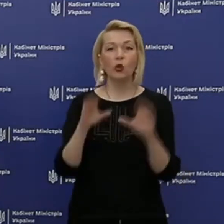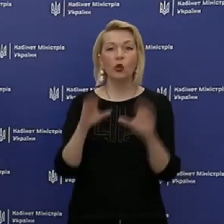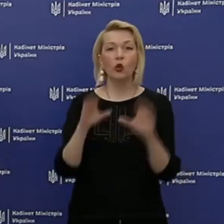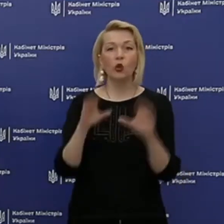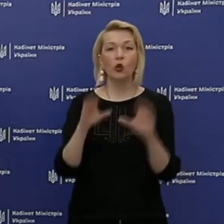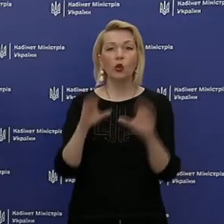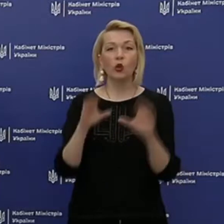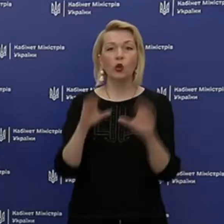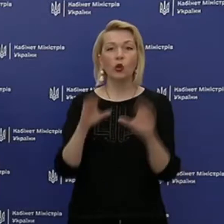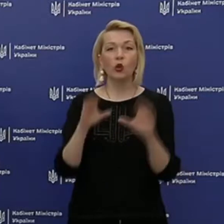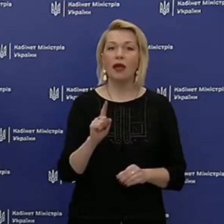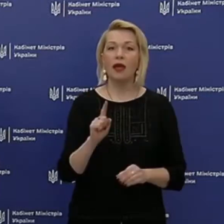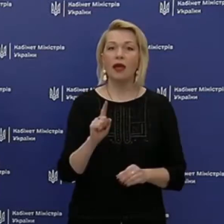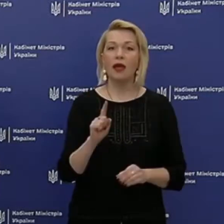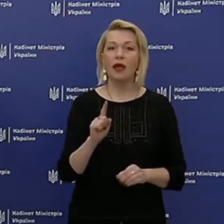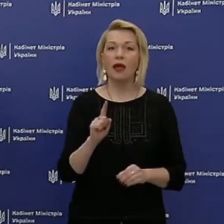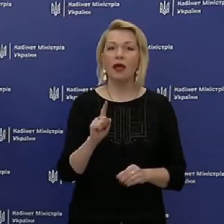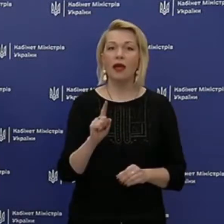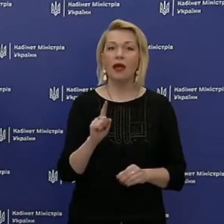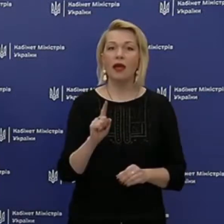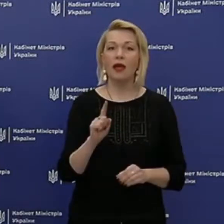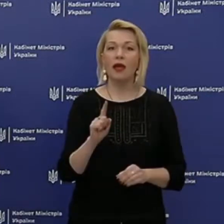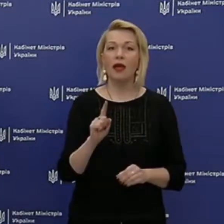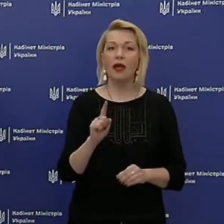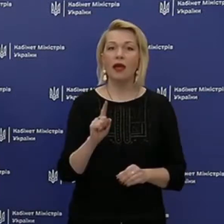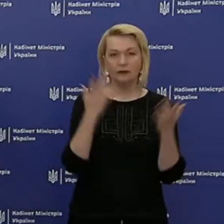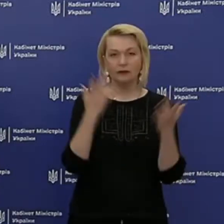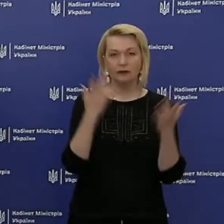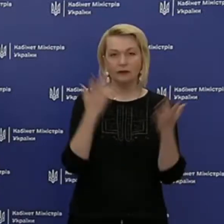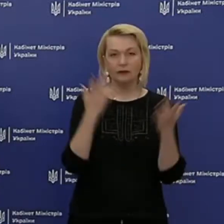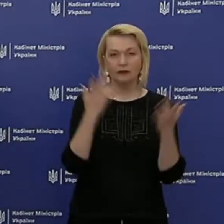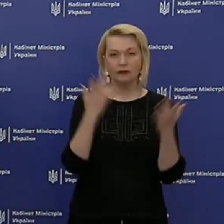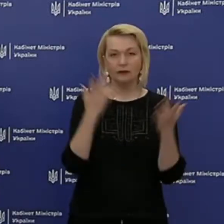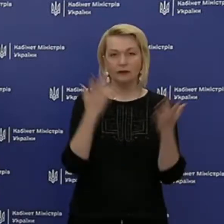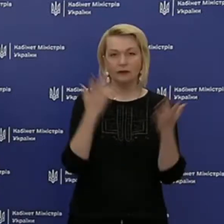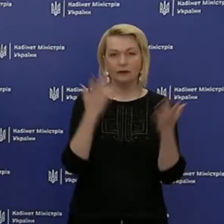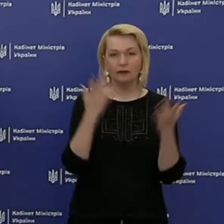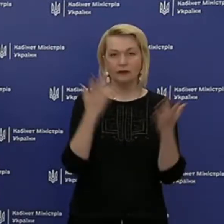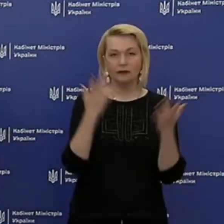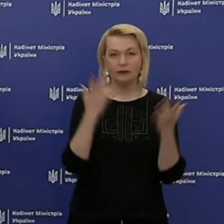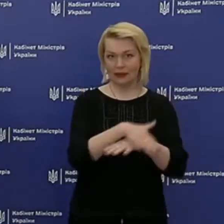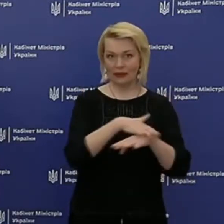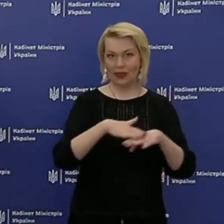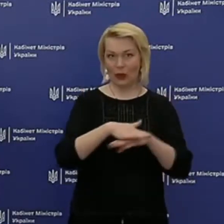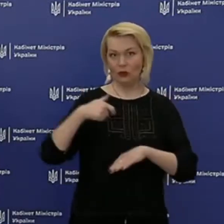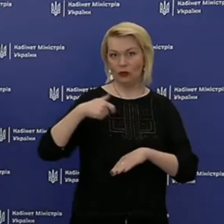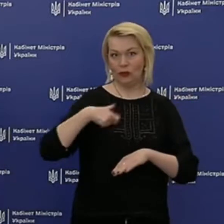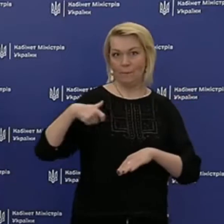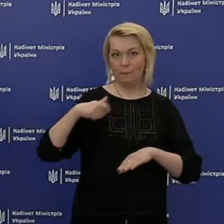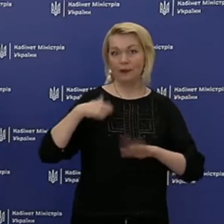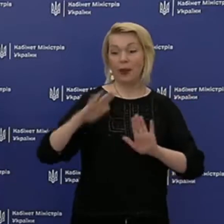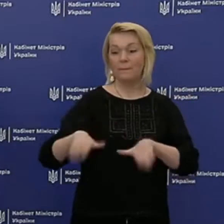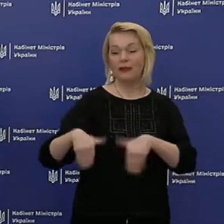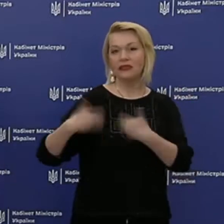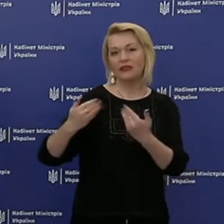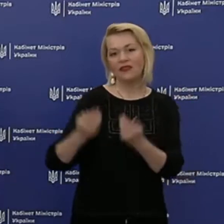Але не стало сподіванок. Один із народних депутатів, представляючи